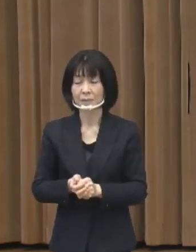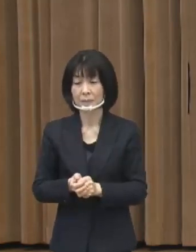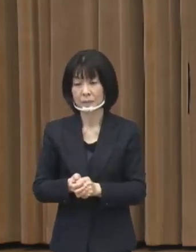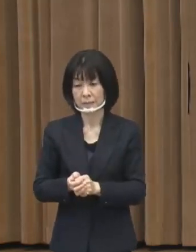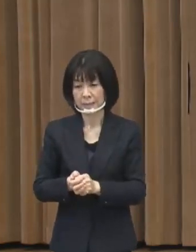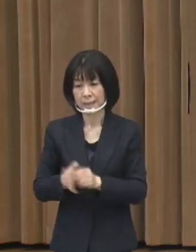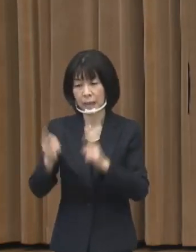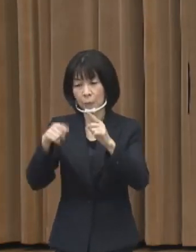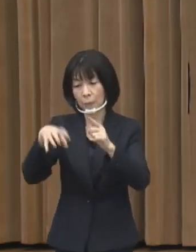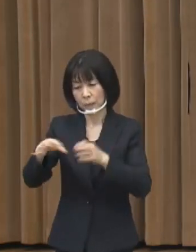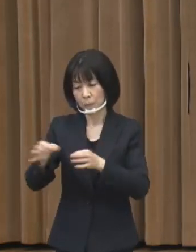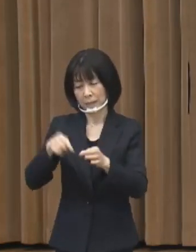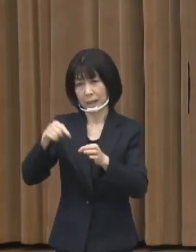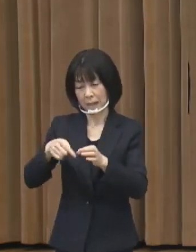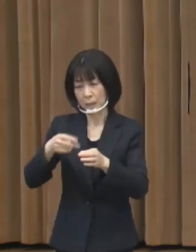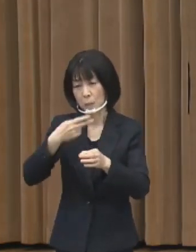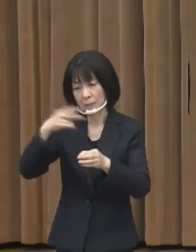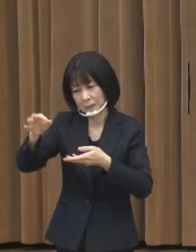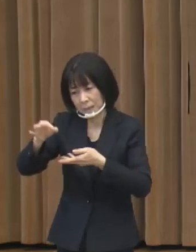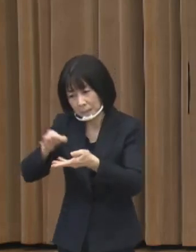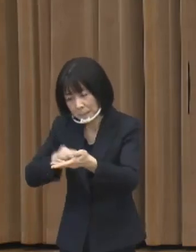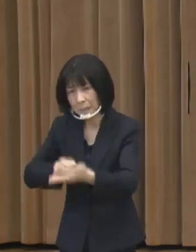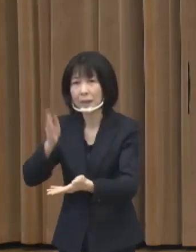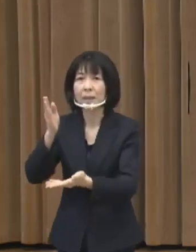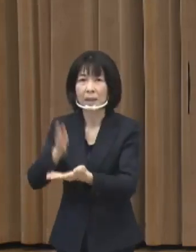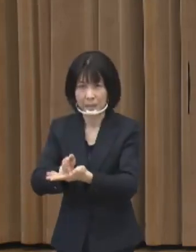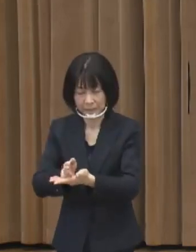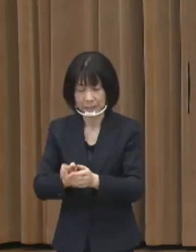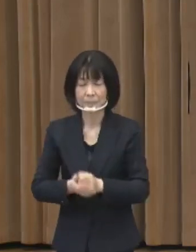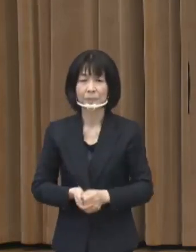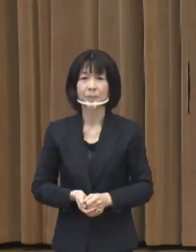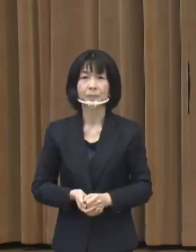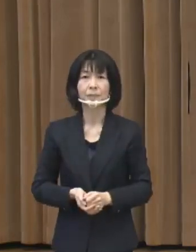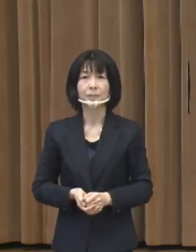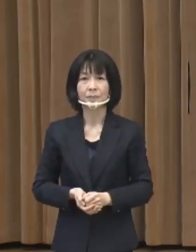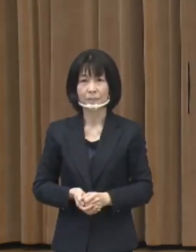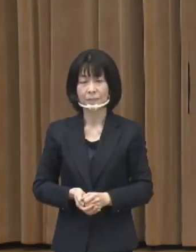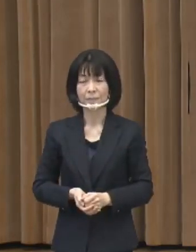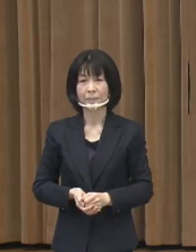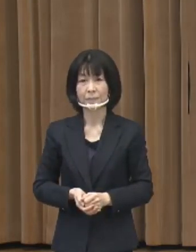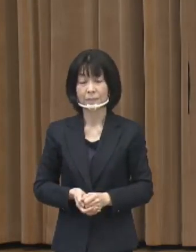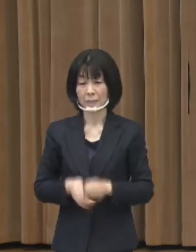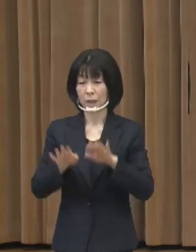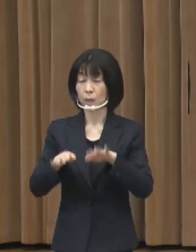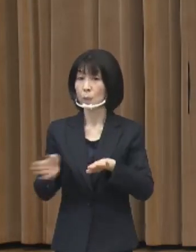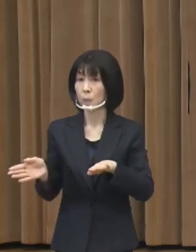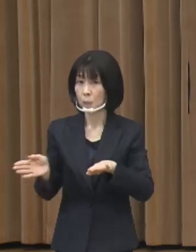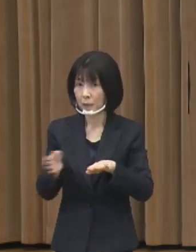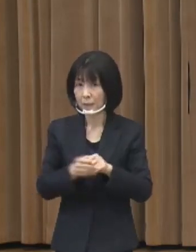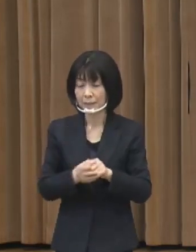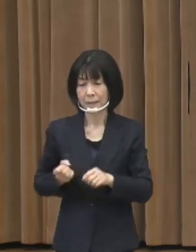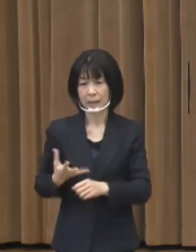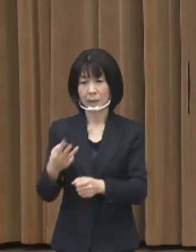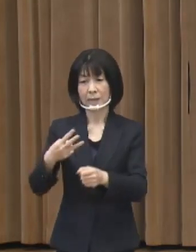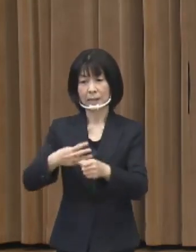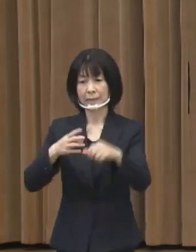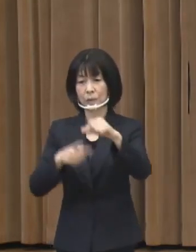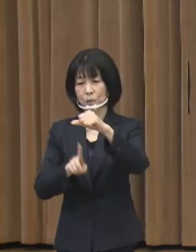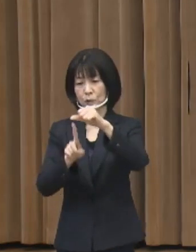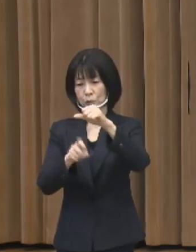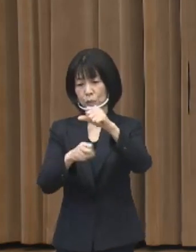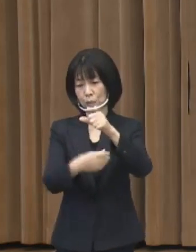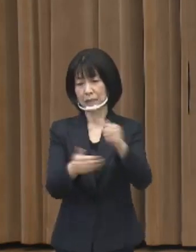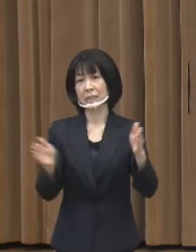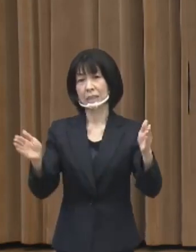店での酒類の提供は禁止をさせていただきます。本日から令和3年5月19日